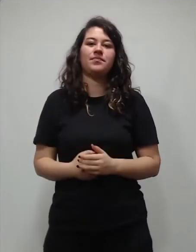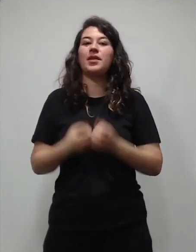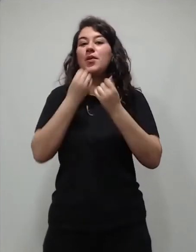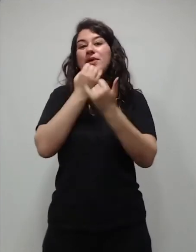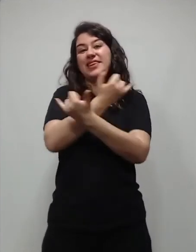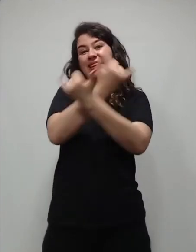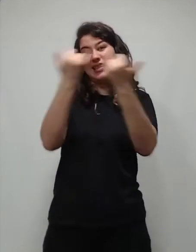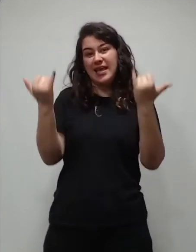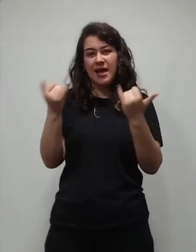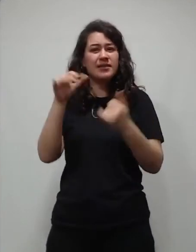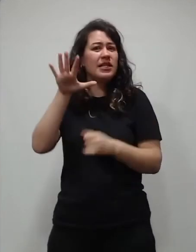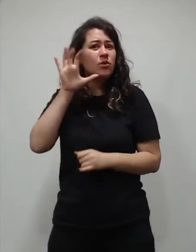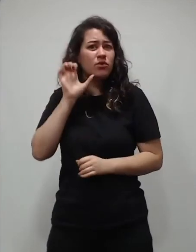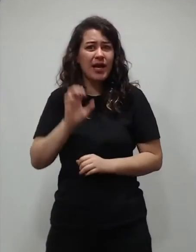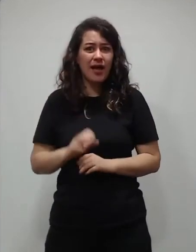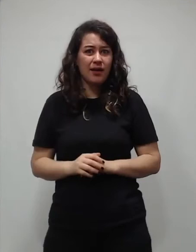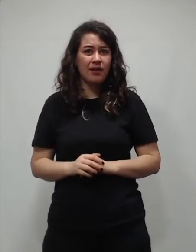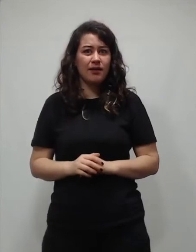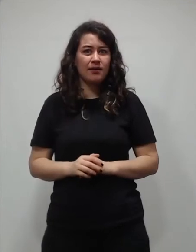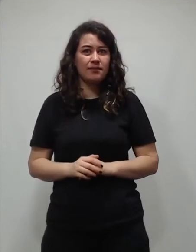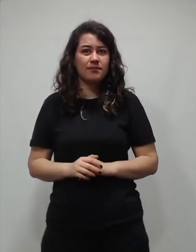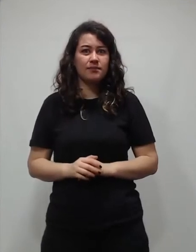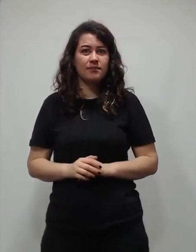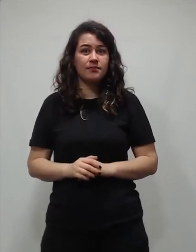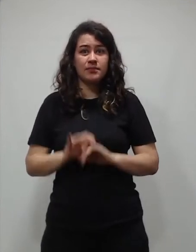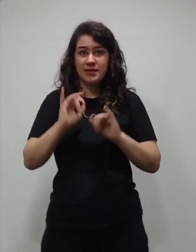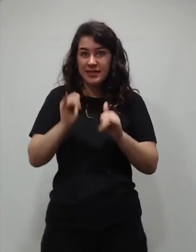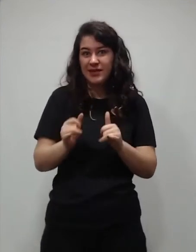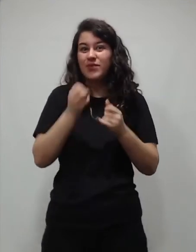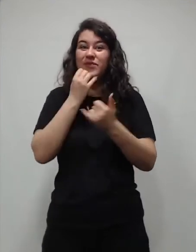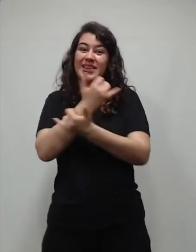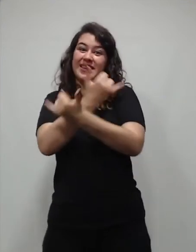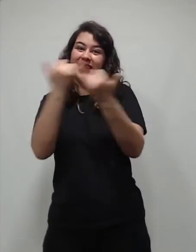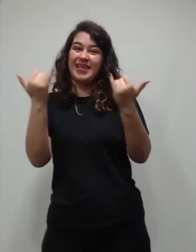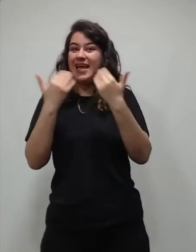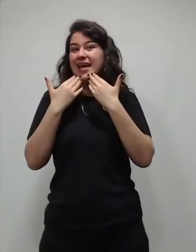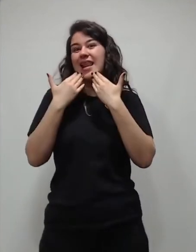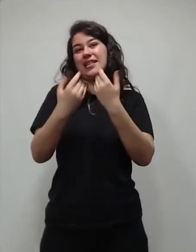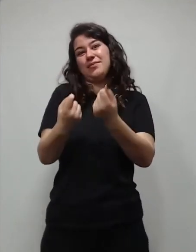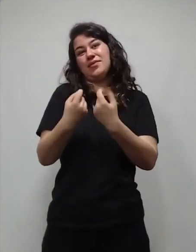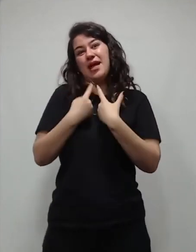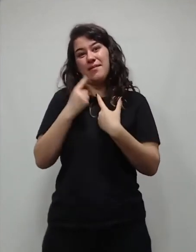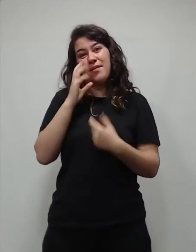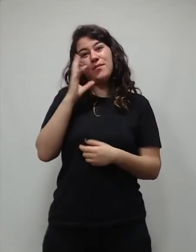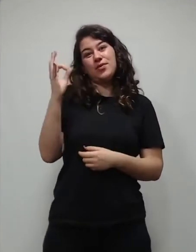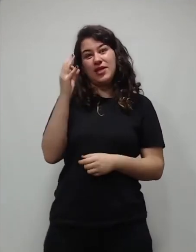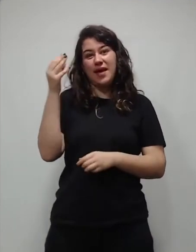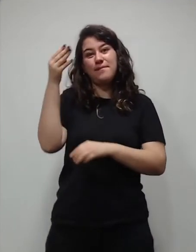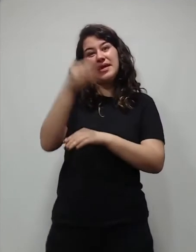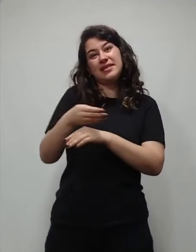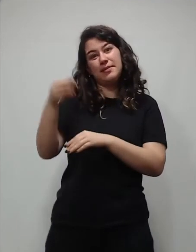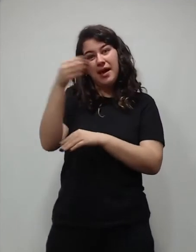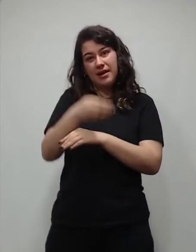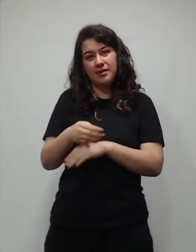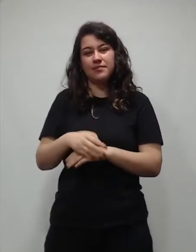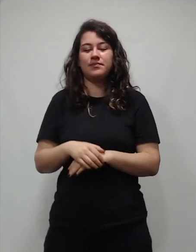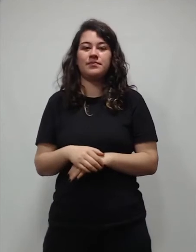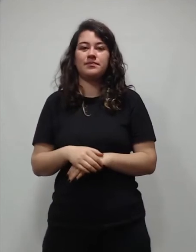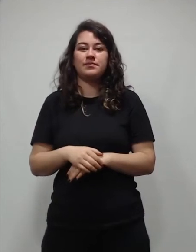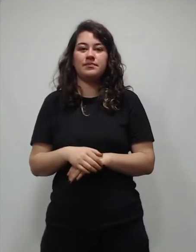Buen día, ¿escuchan? Buen día, gracias por esta oportunidad de participar.